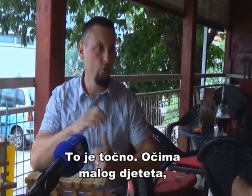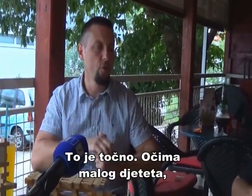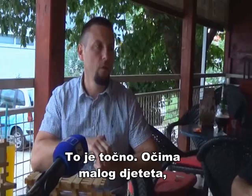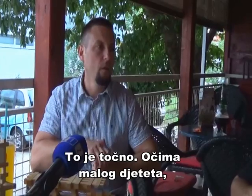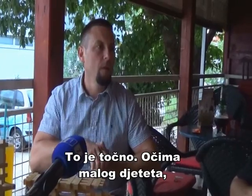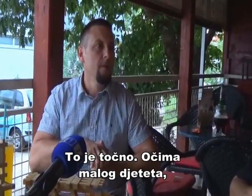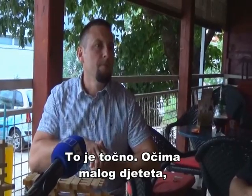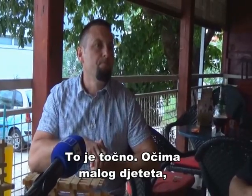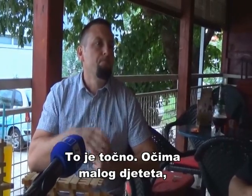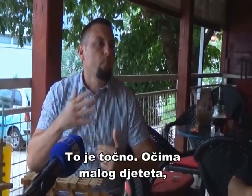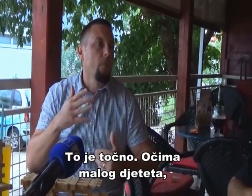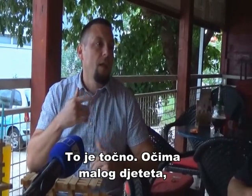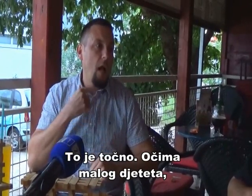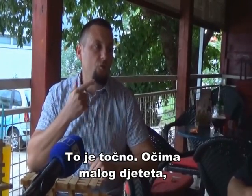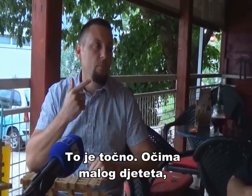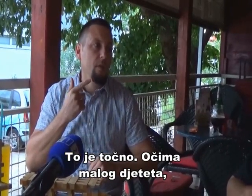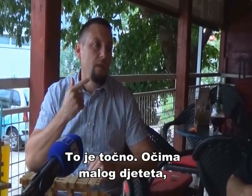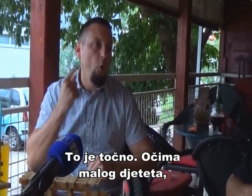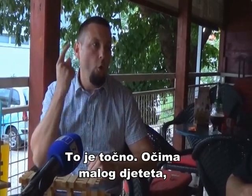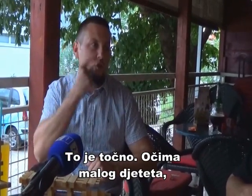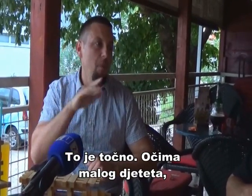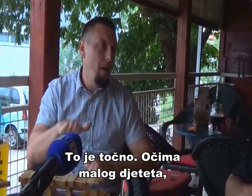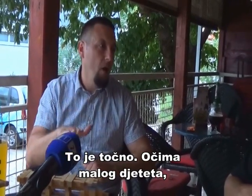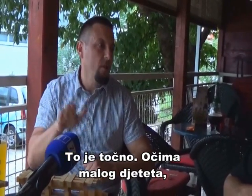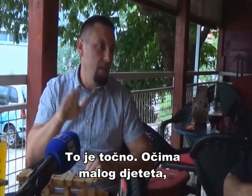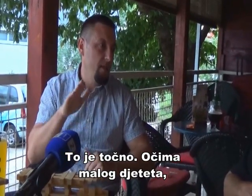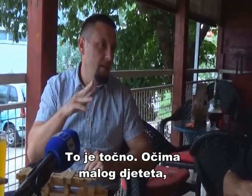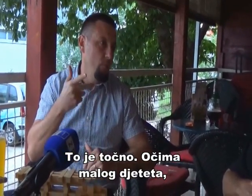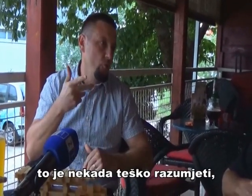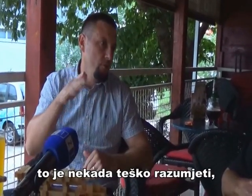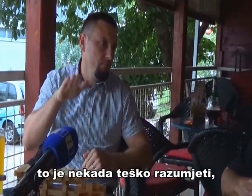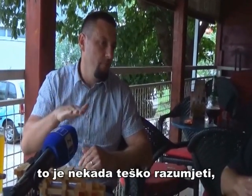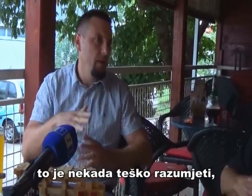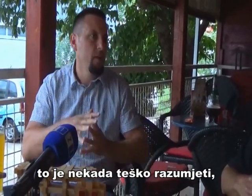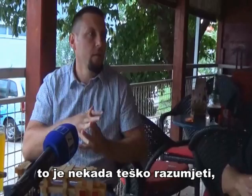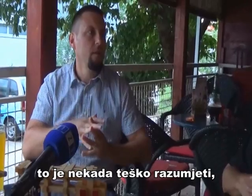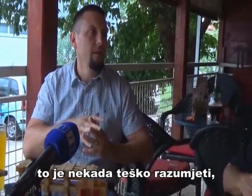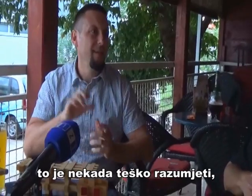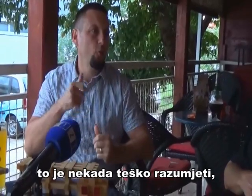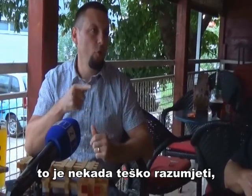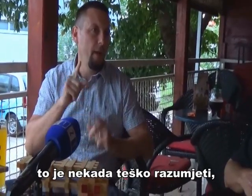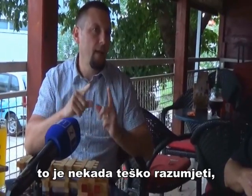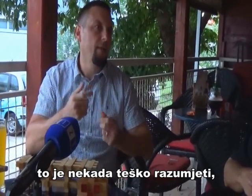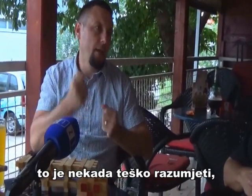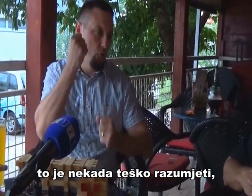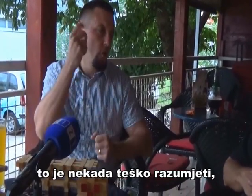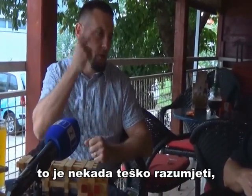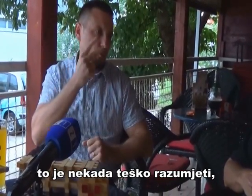točno. Kažem, očima malog djeteta, možda manjeg, je to nekada teško